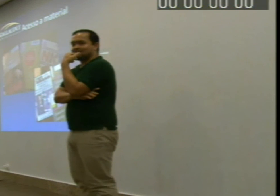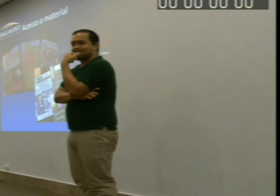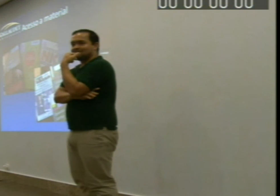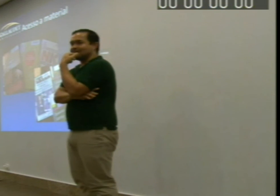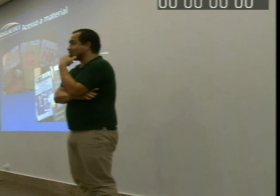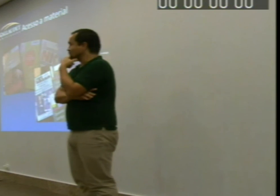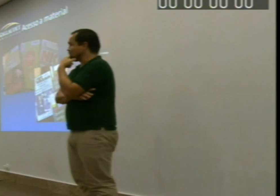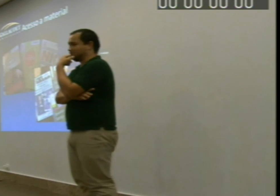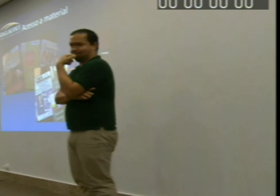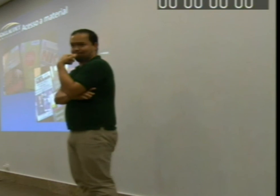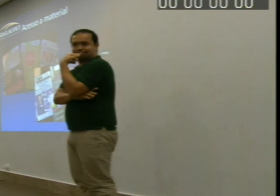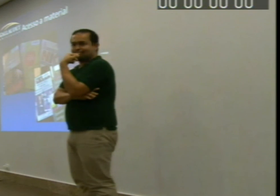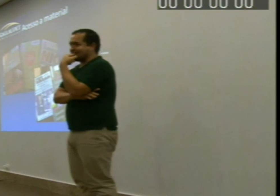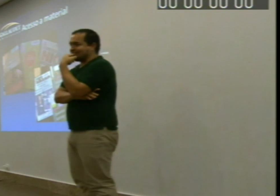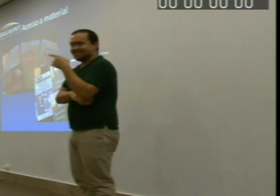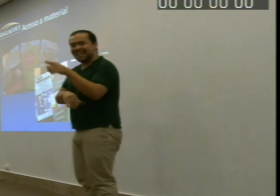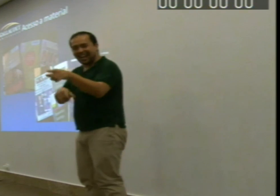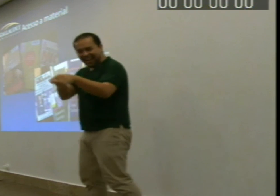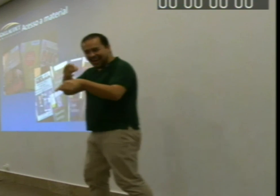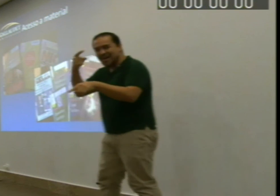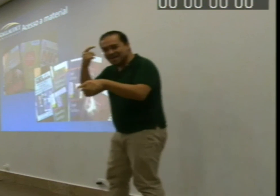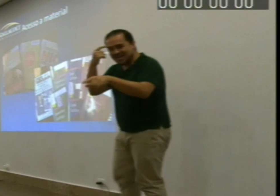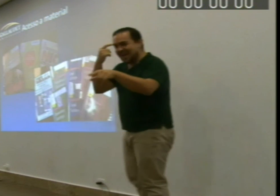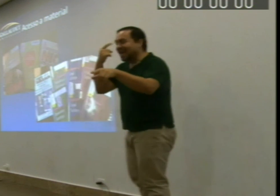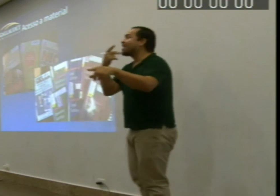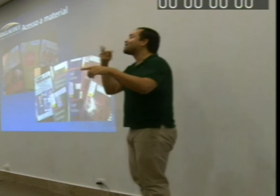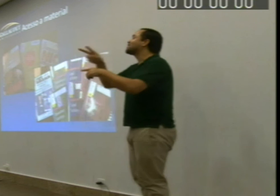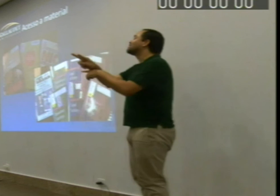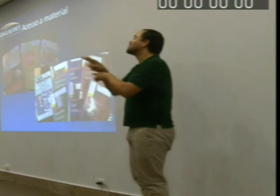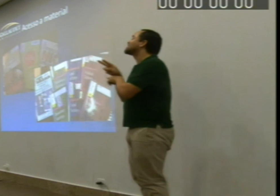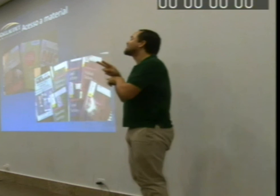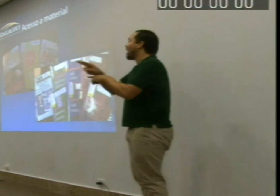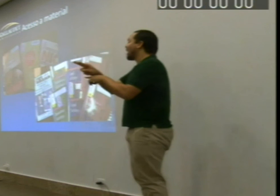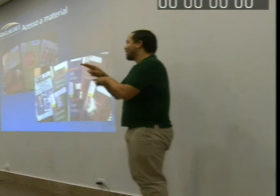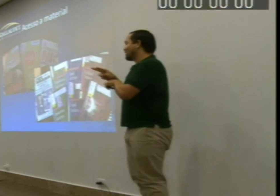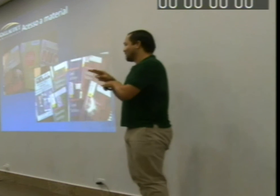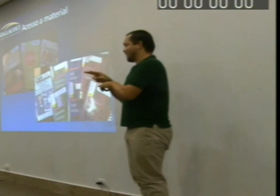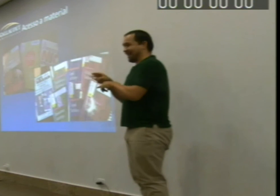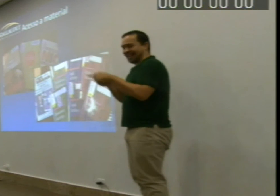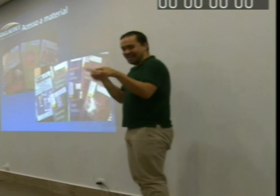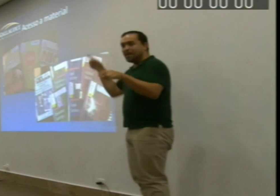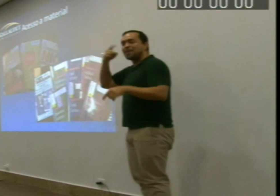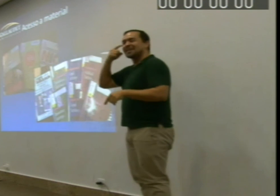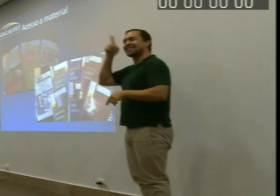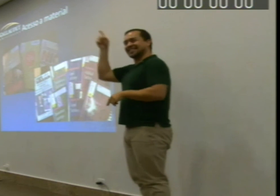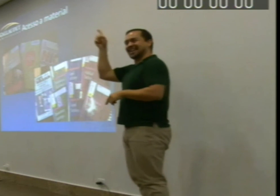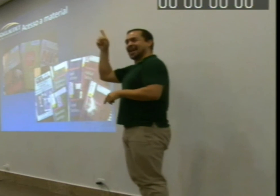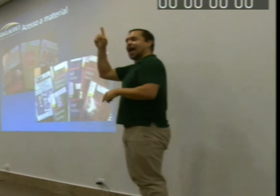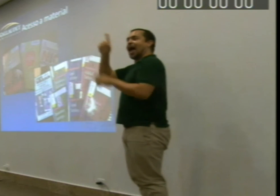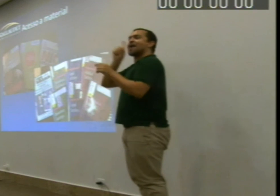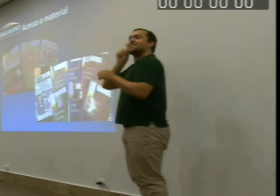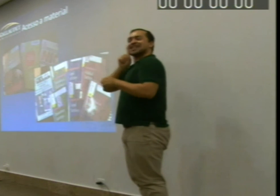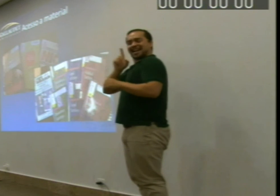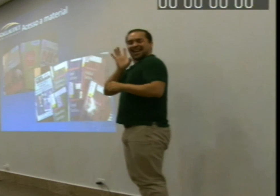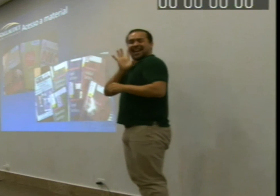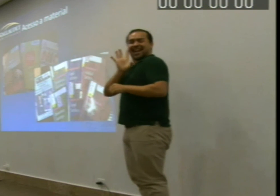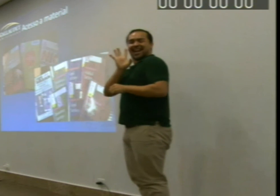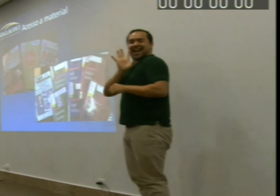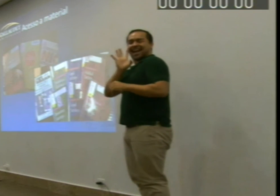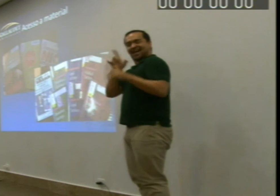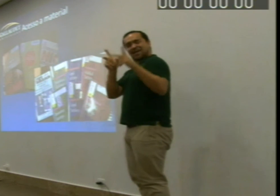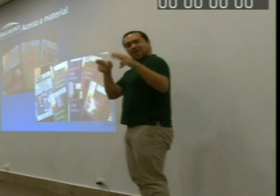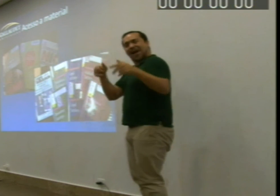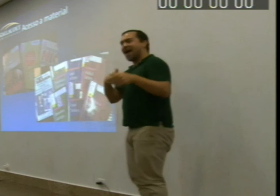fazer foto no celular tirar foto no celular ela falou vou emprestar você pensa que lá